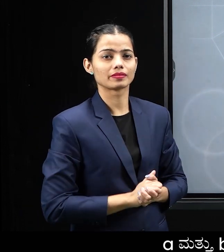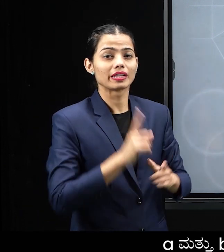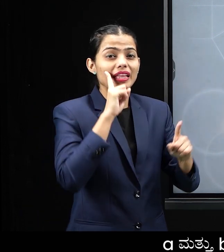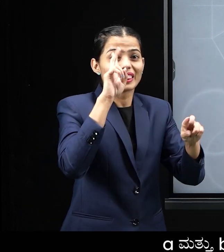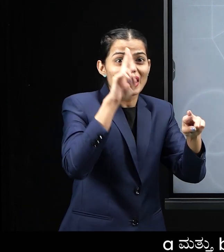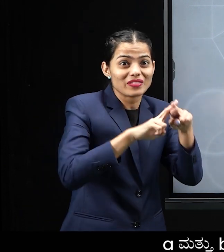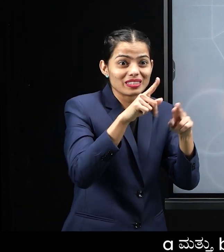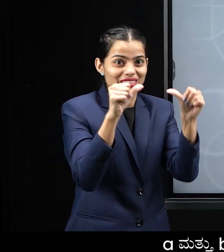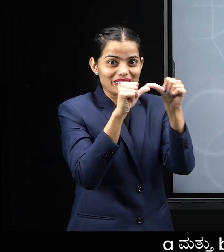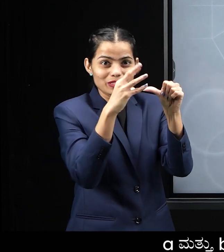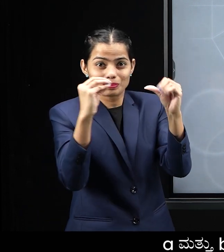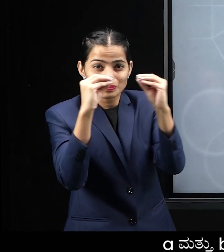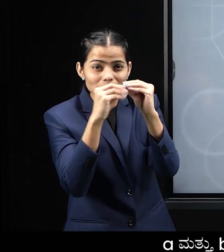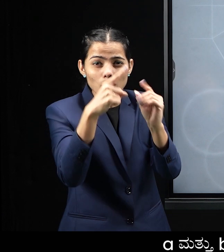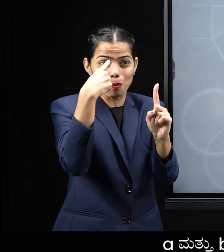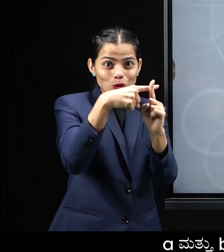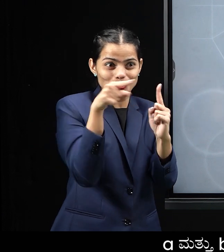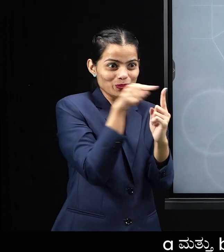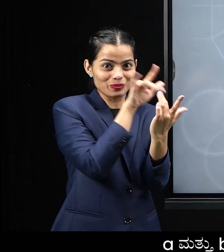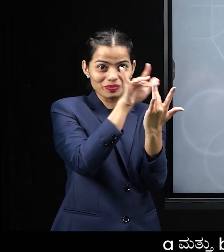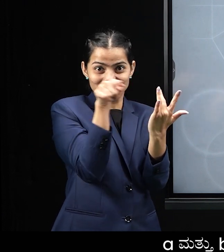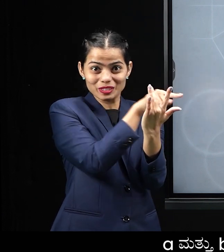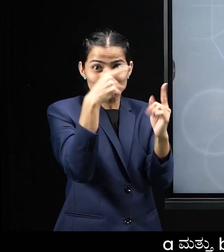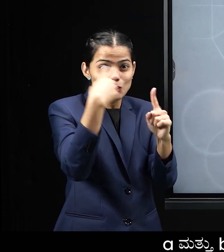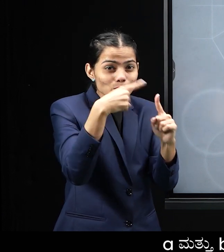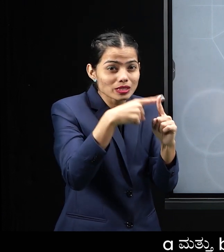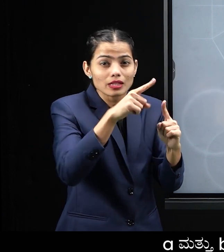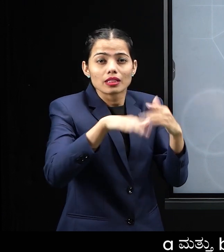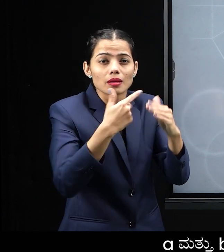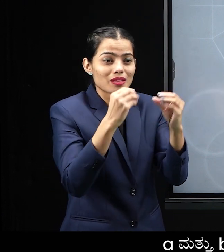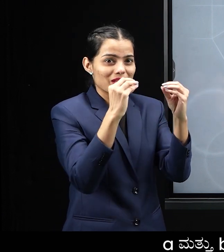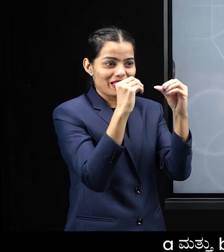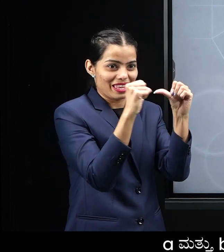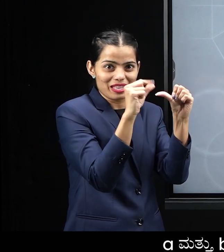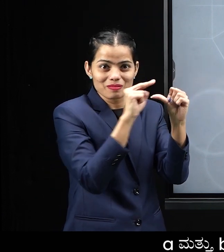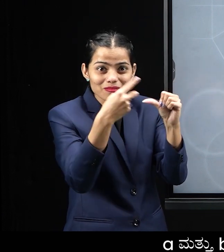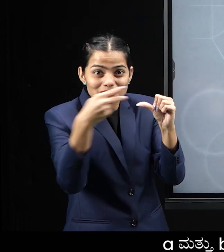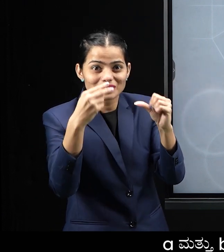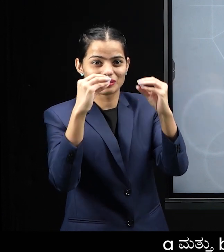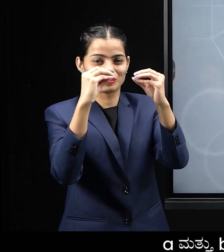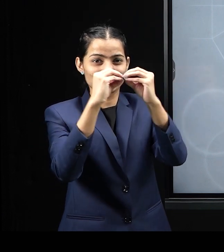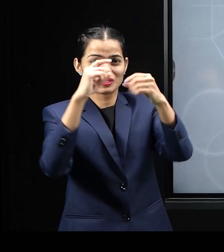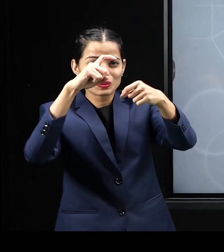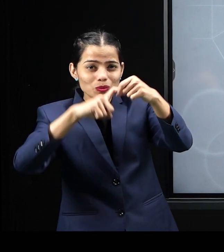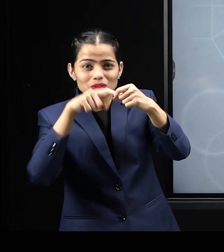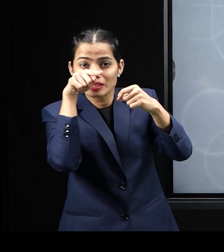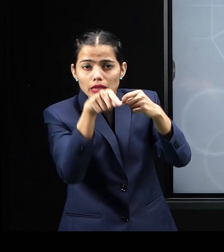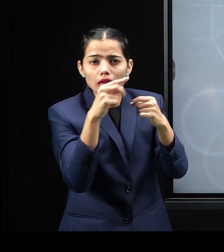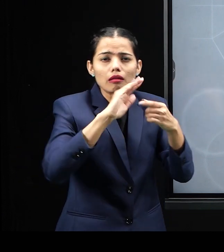ಎ ಮತ್ತು ಬಿ ಧನಾತ್ಮಕ ಪೂರ್ಣಾಂಕಗಳಾಗಿದ್ದರೆ a bq ಪ್ಲಸ್ r ನಂತರ a ಮತ್ತು